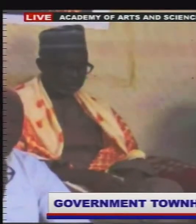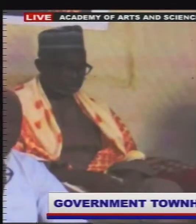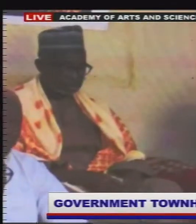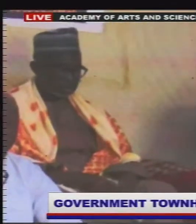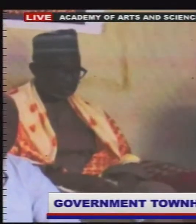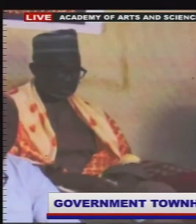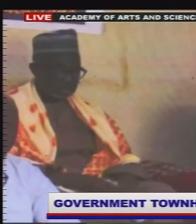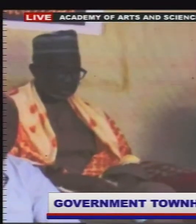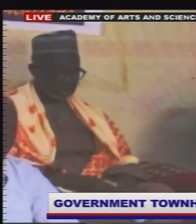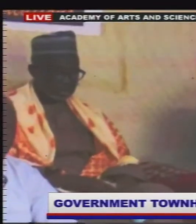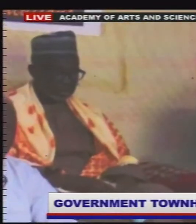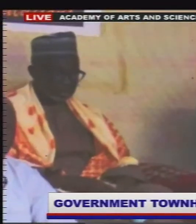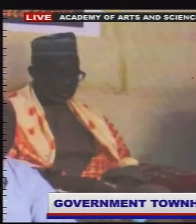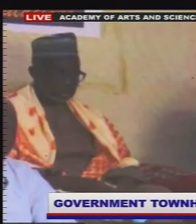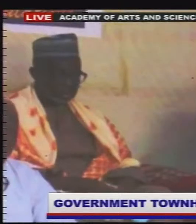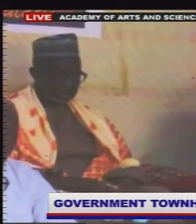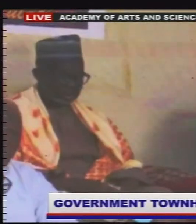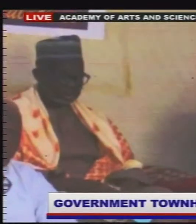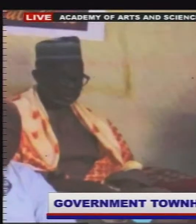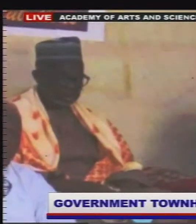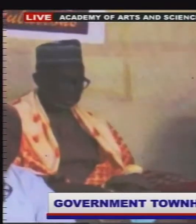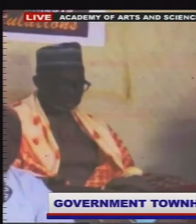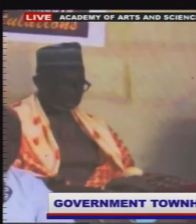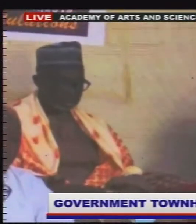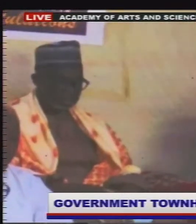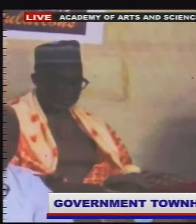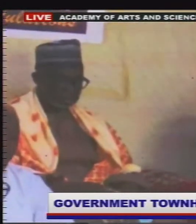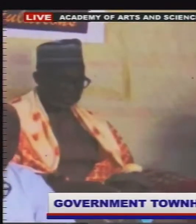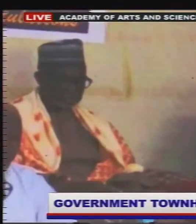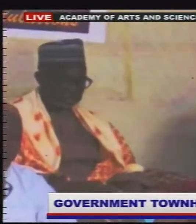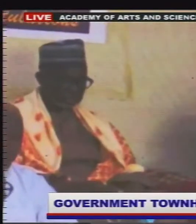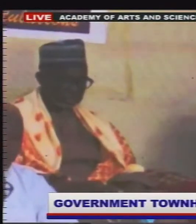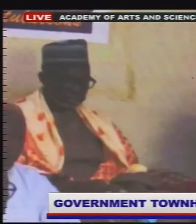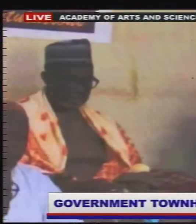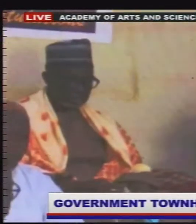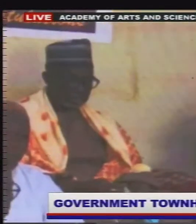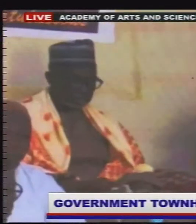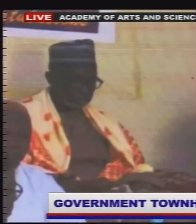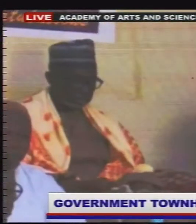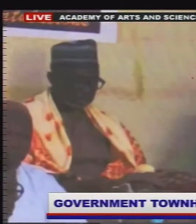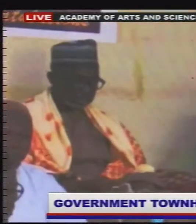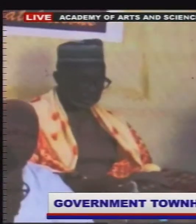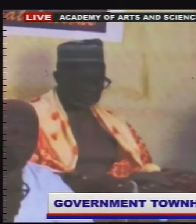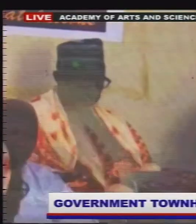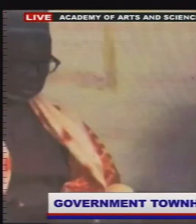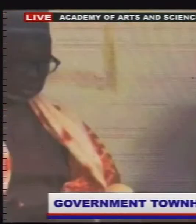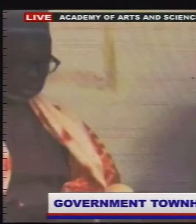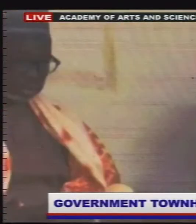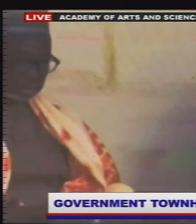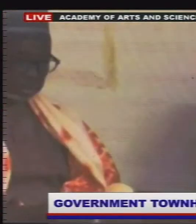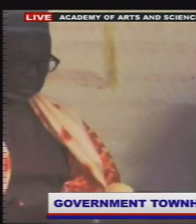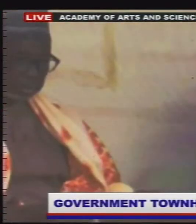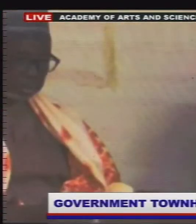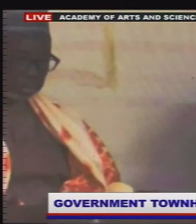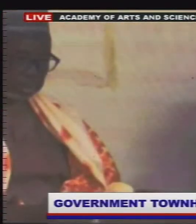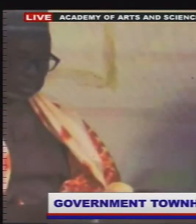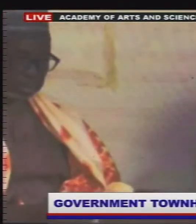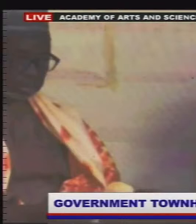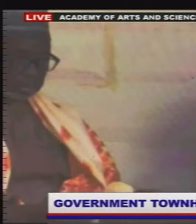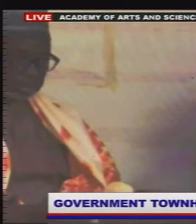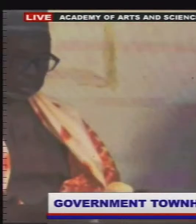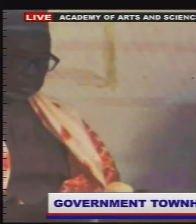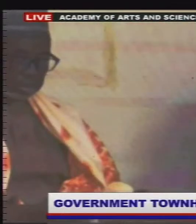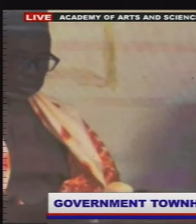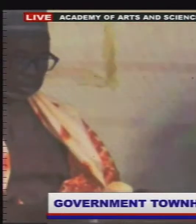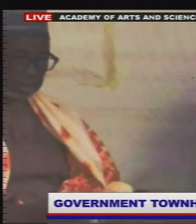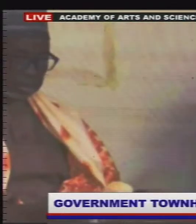ولا فقيرا الا غنيت ولا حاجة من هوائج دون ولا غير الكديتها يا أرحم الراحمين يا رب العالمين اللهم ربنا آتنا في الدنيا حسنة